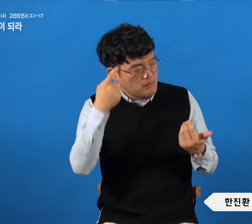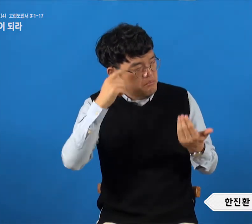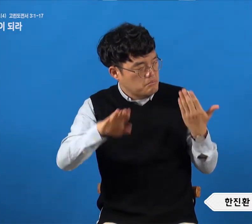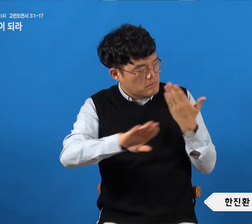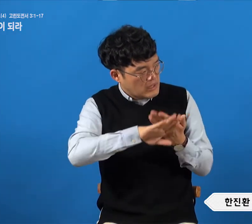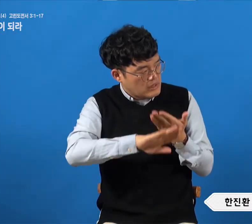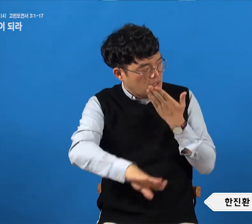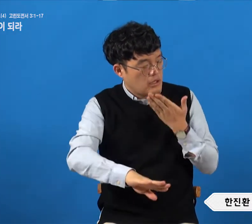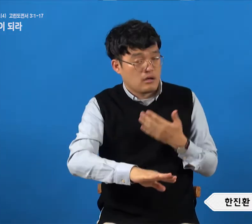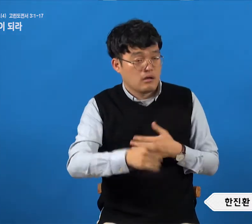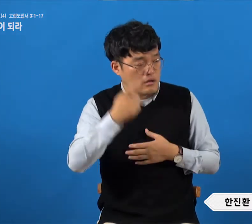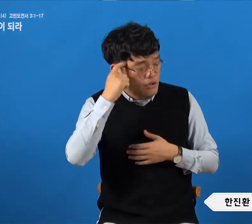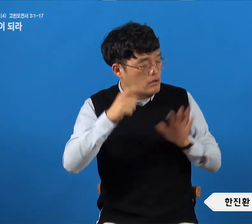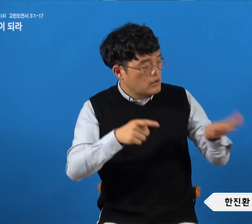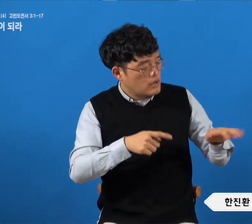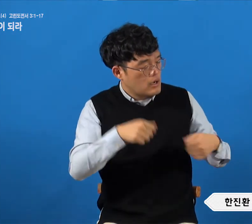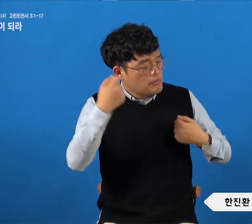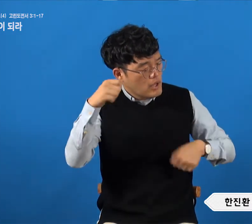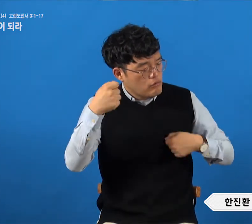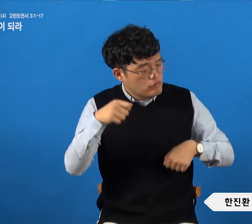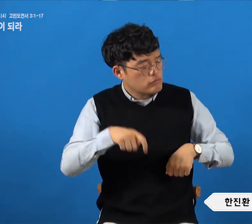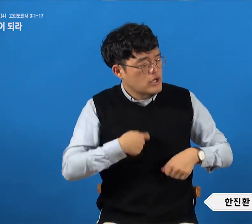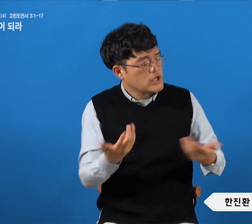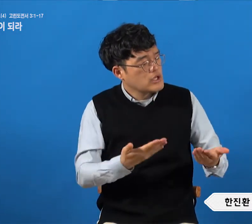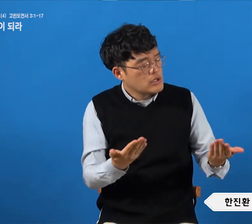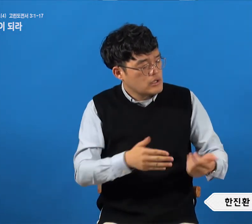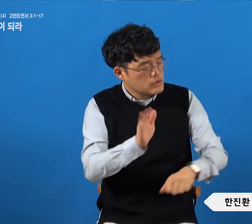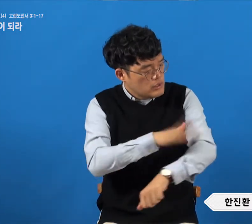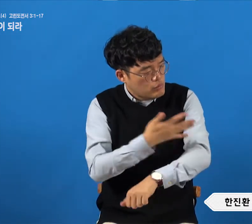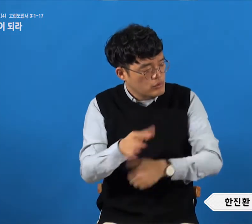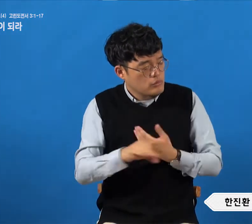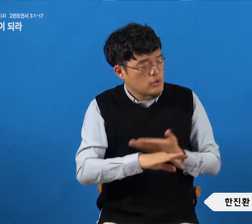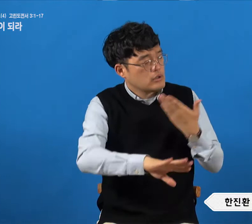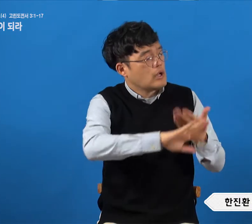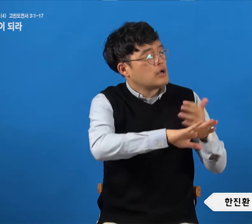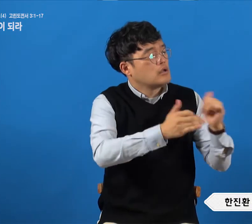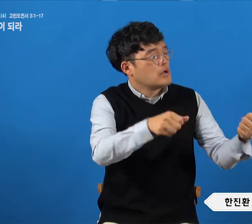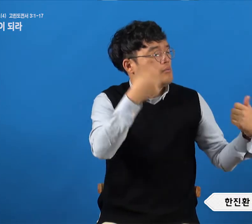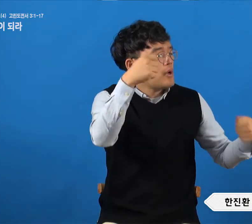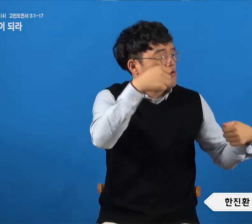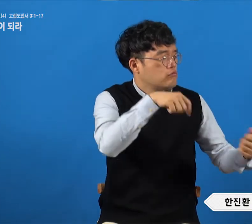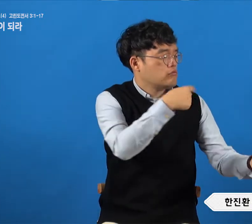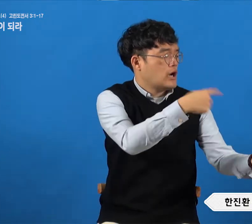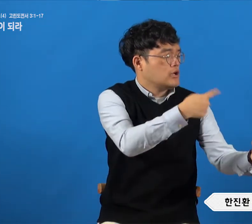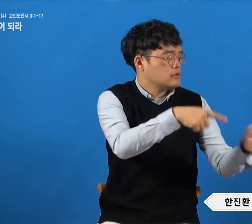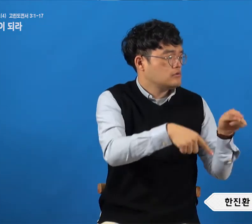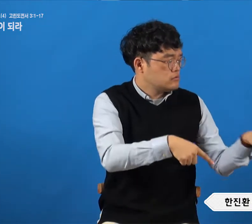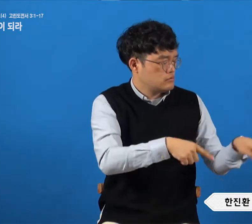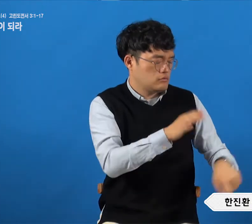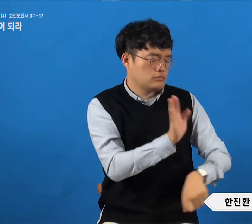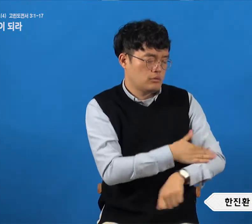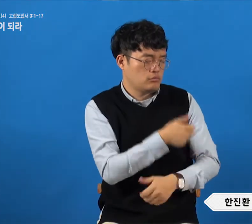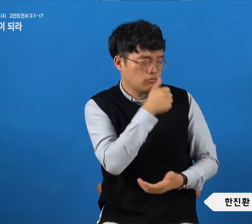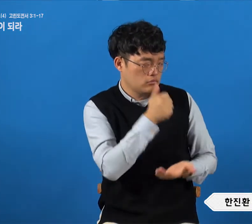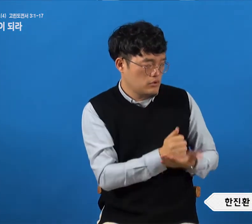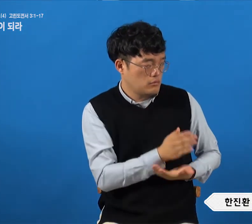배우로서 일하는 것이 잘못이라면 다른 사람들이 배우가 되도록 가르치는 것도 잘못이라는